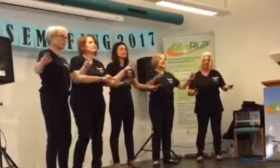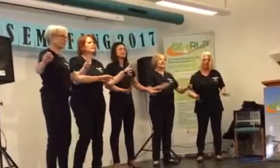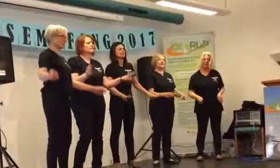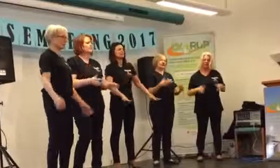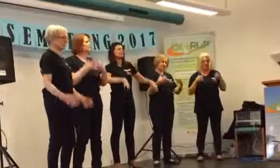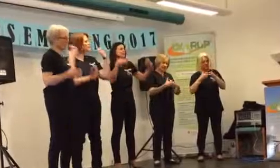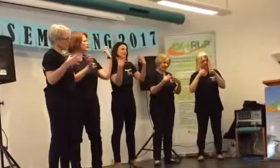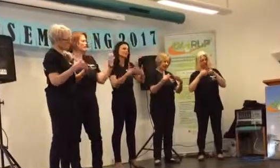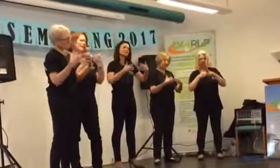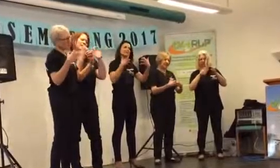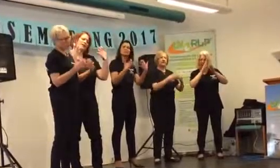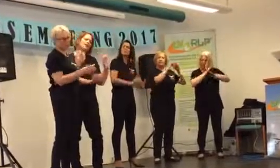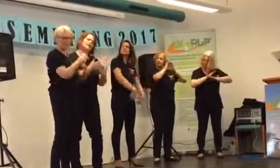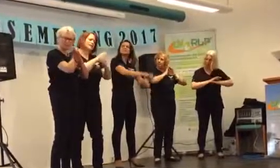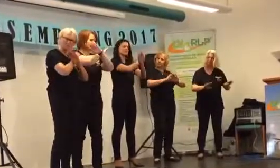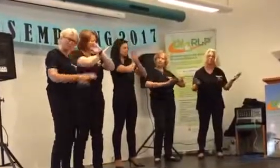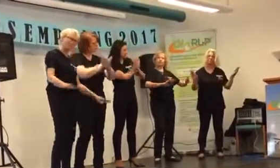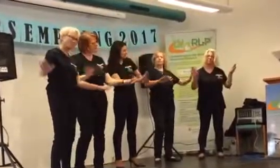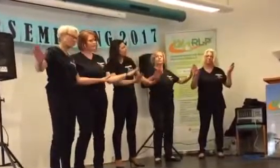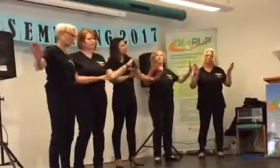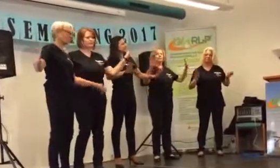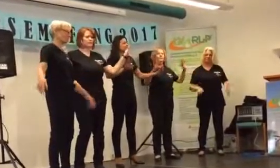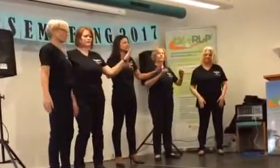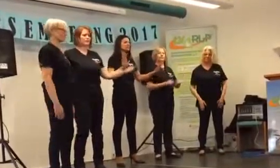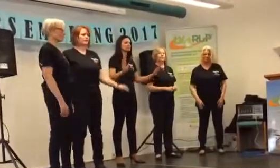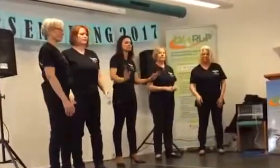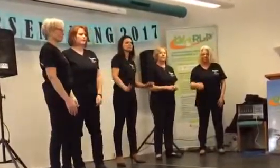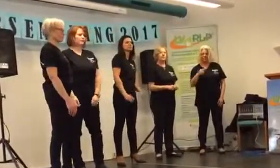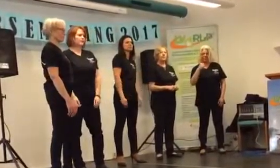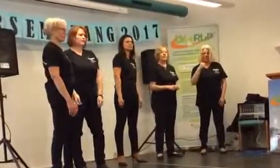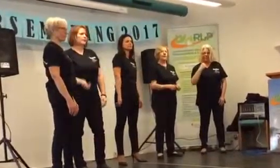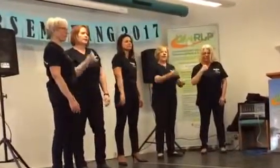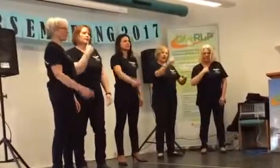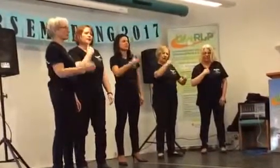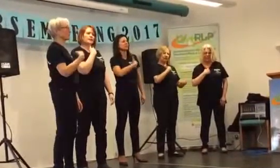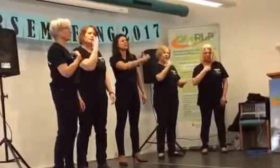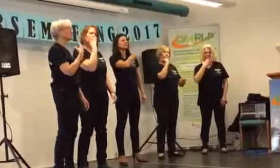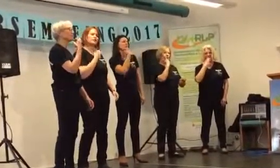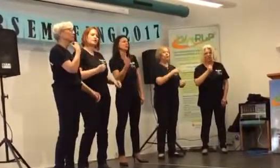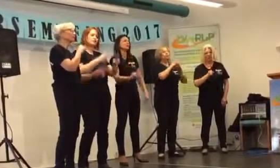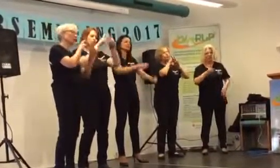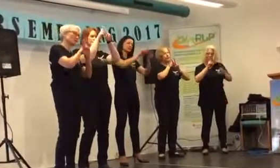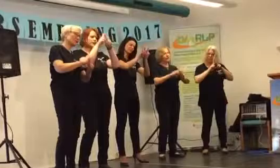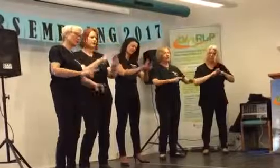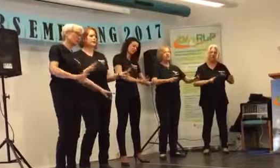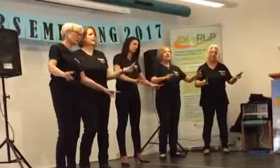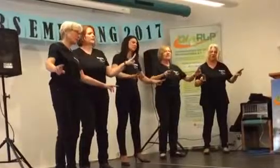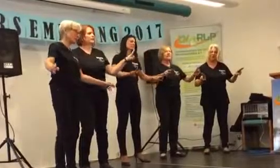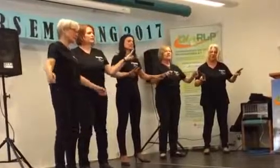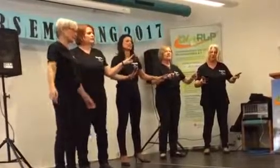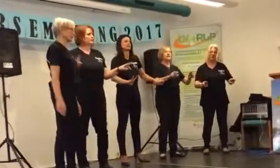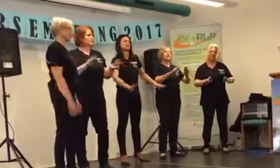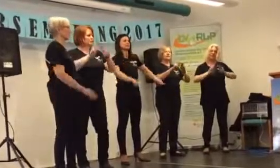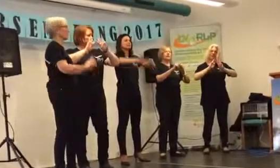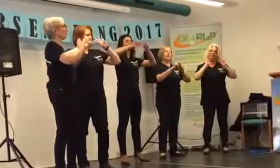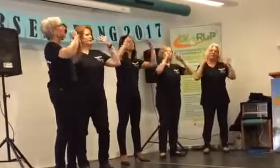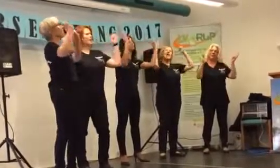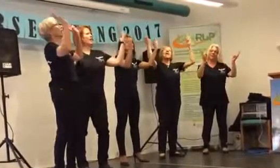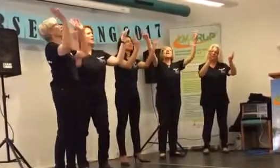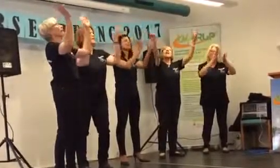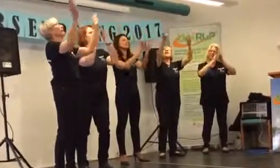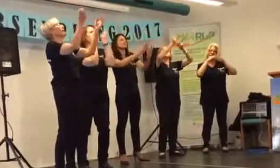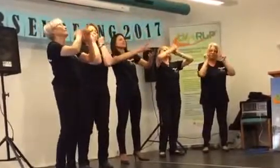Frieden und keine Kriege. Ich wünsche dir Frieden